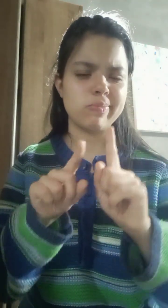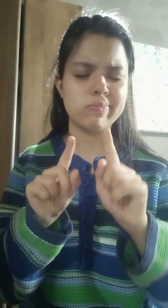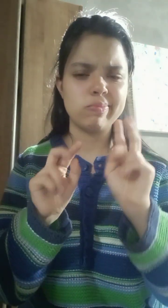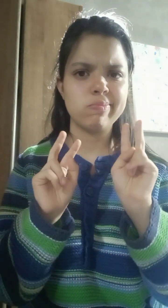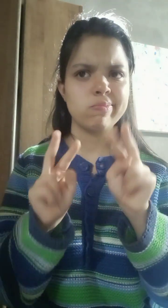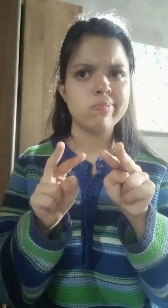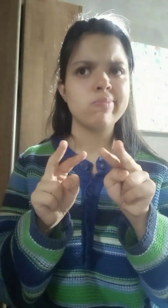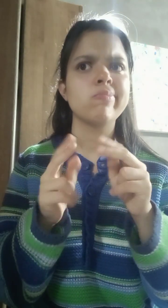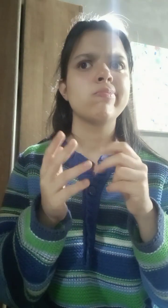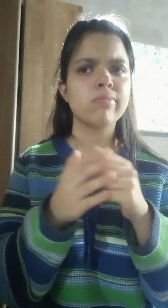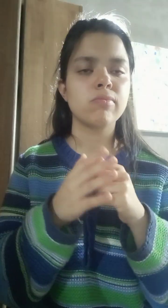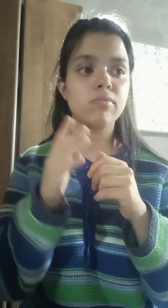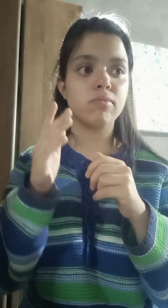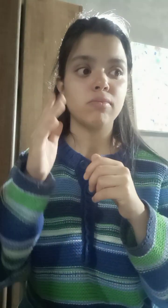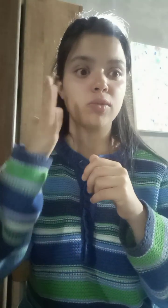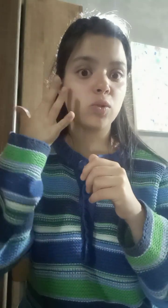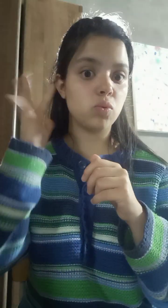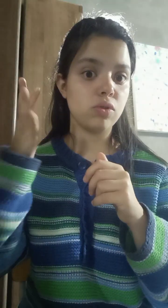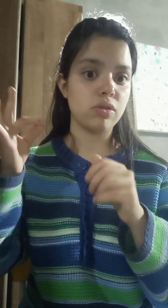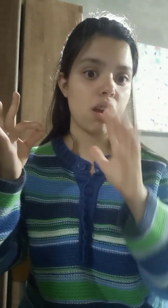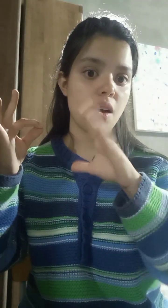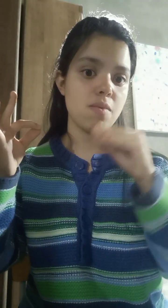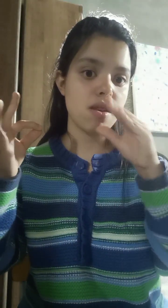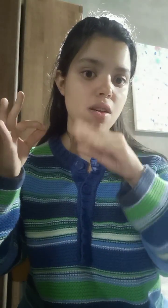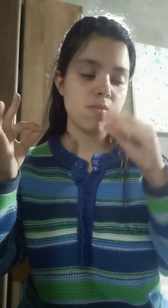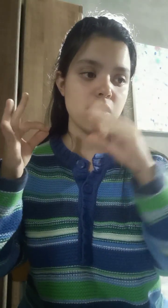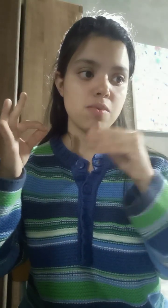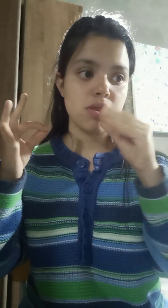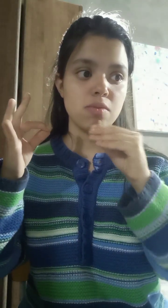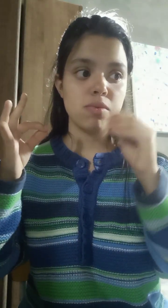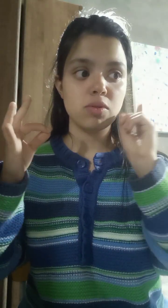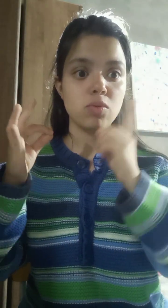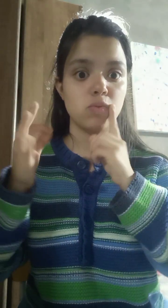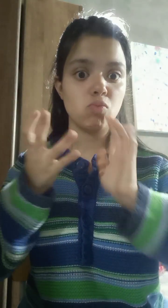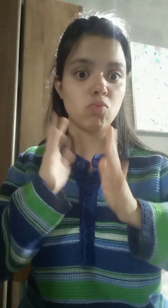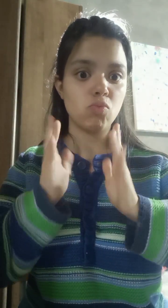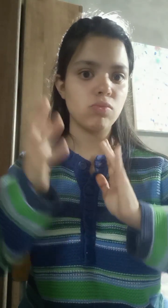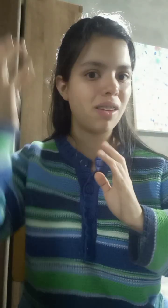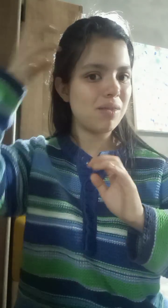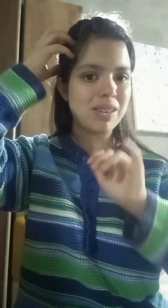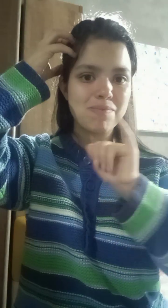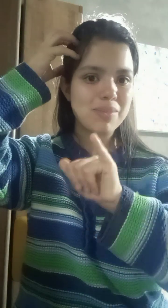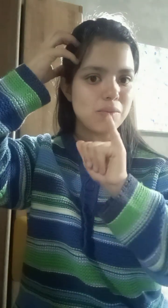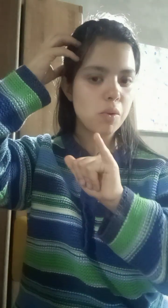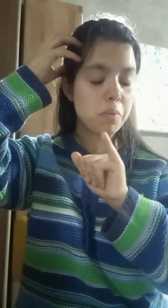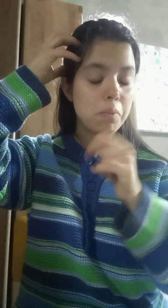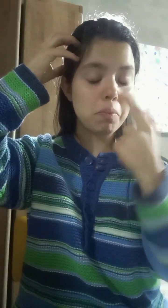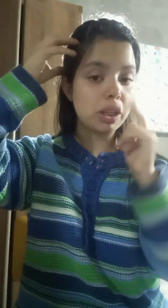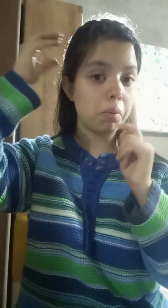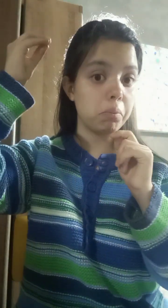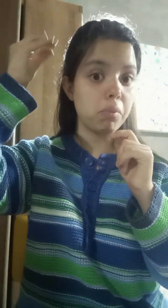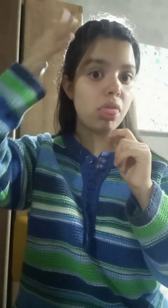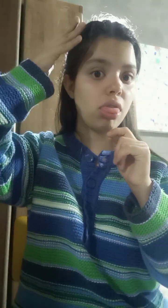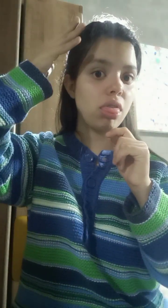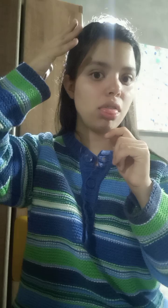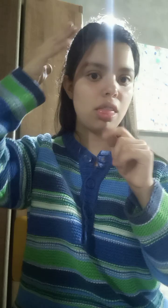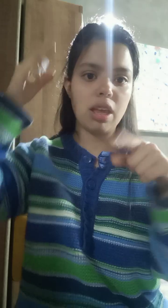lenguaje hablado y la lengua de señas en el área de Broca. También lograron mostrar el papel que desempeña el